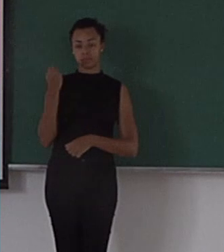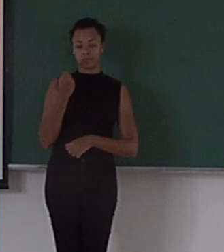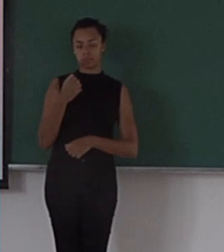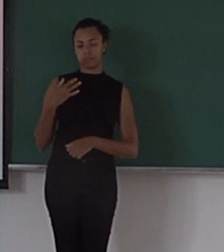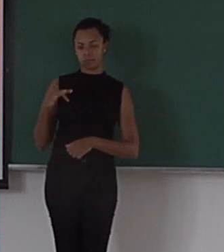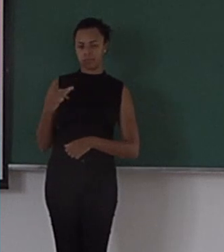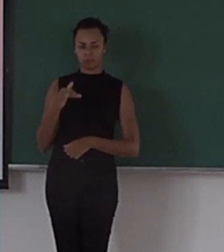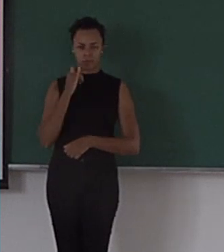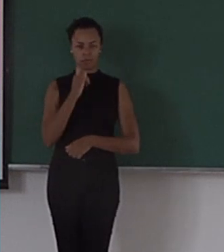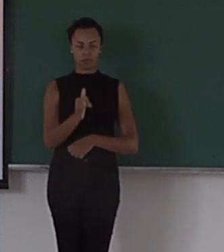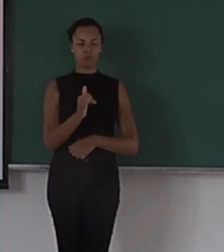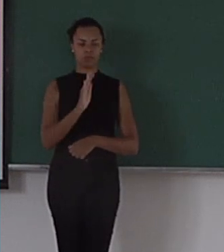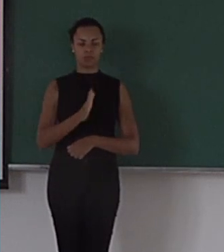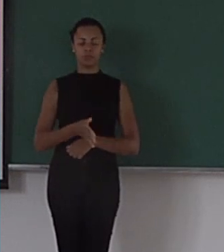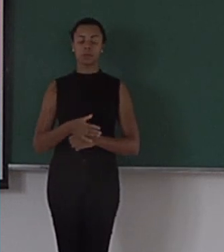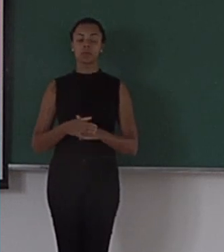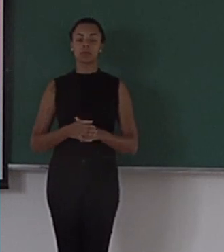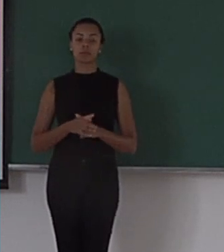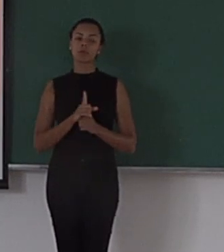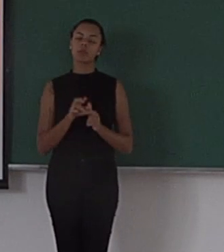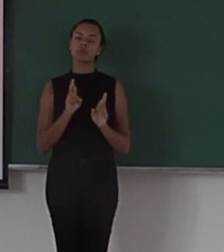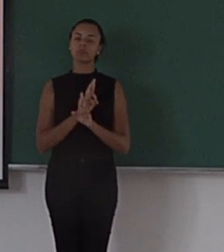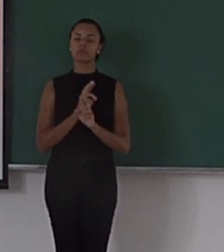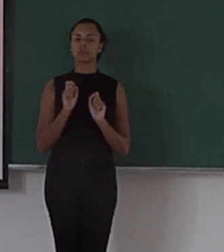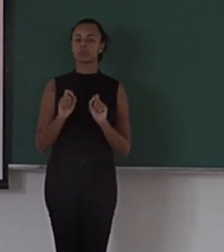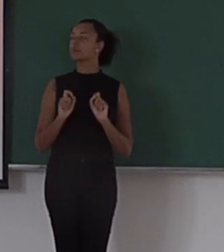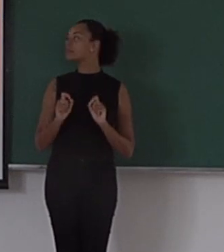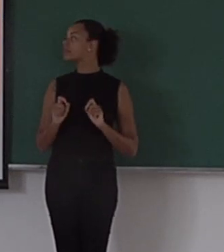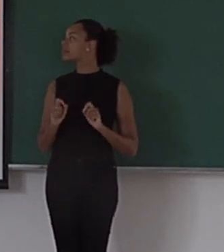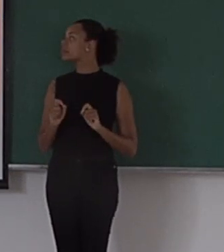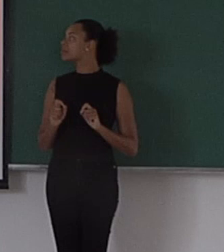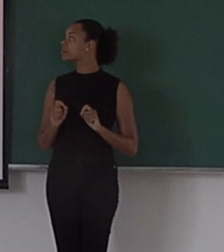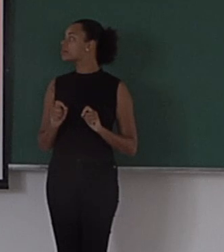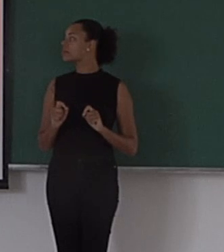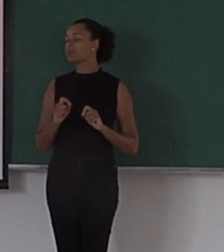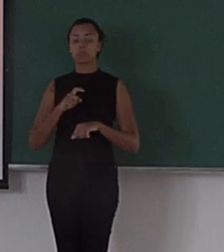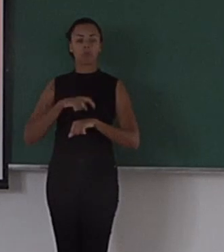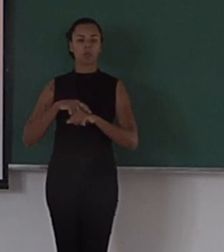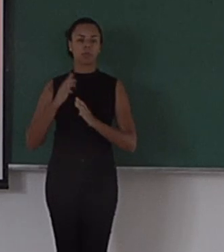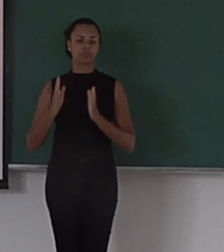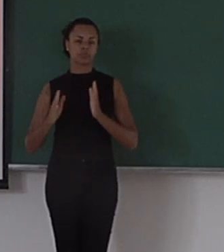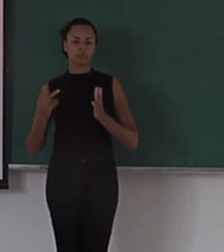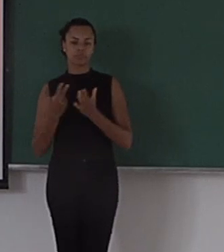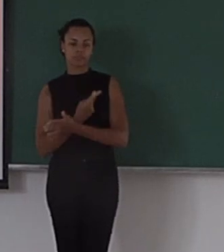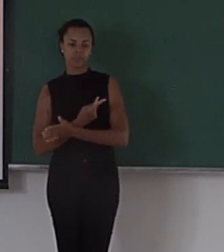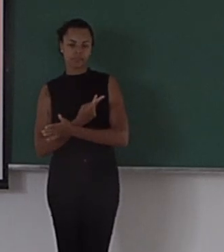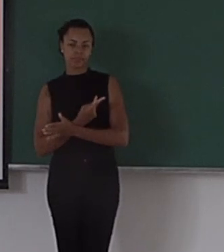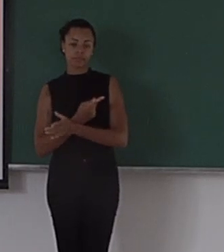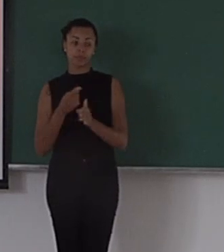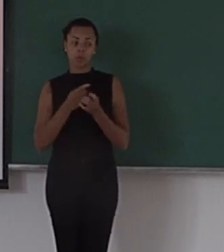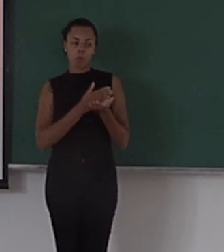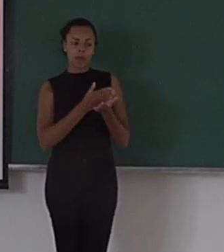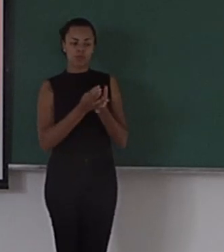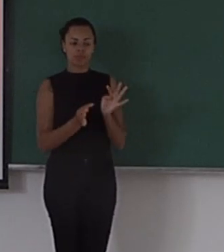eu já falei para vocês anteriormente, está relacionado com o intervalo, né, que foi produzido e o início da terapia.